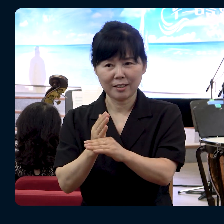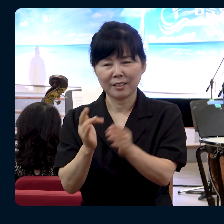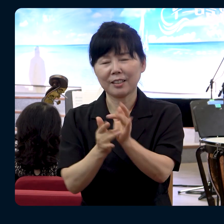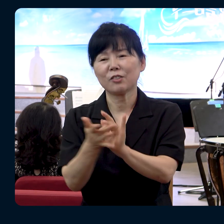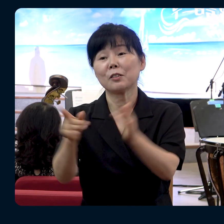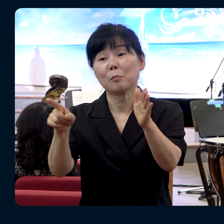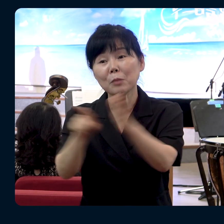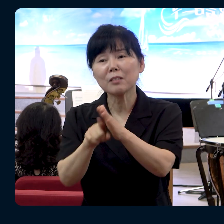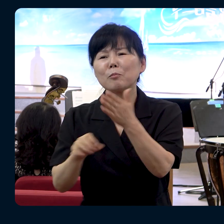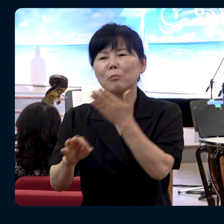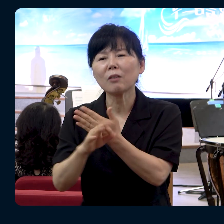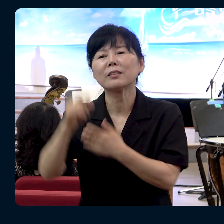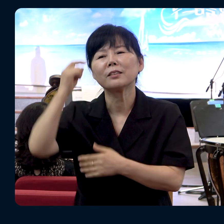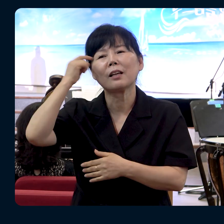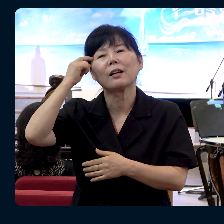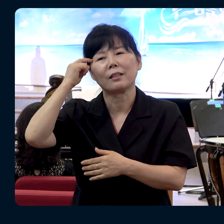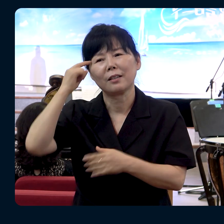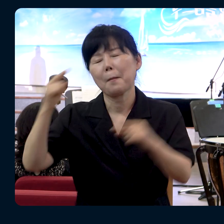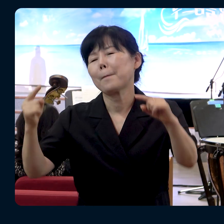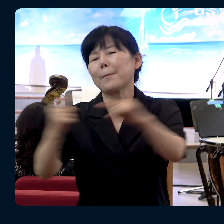거죠.